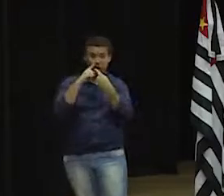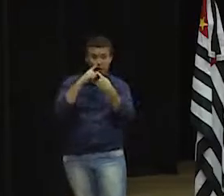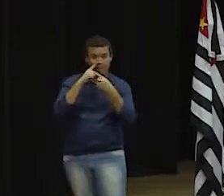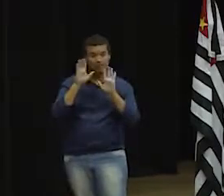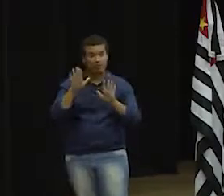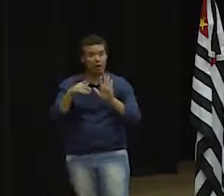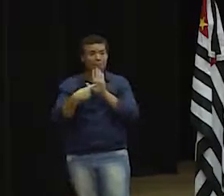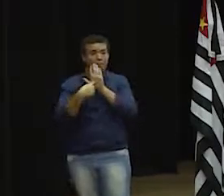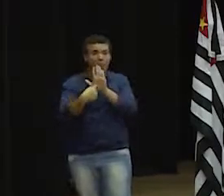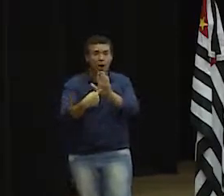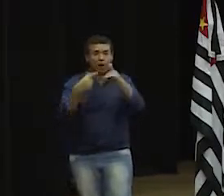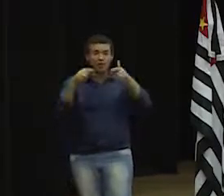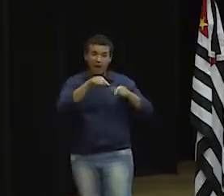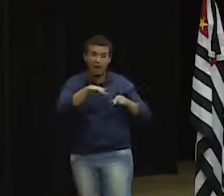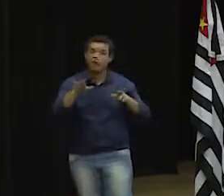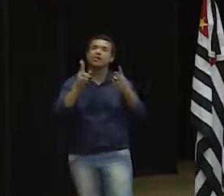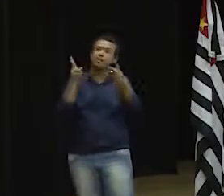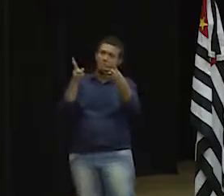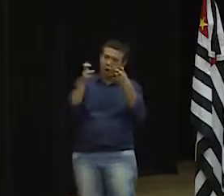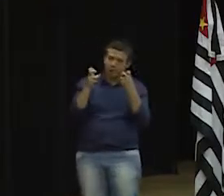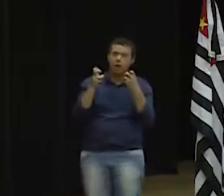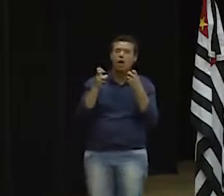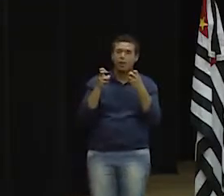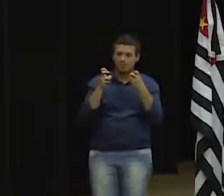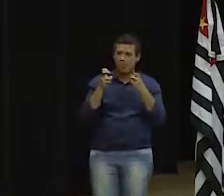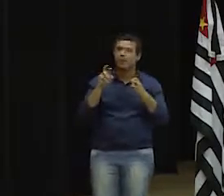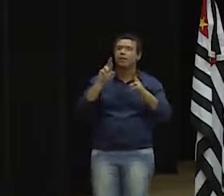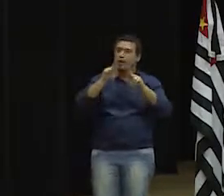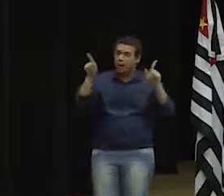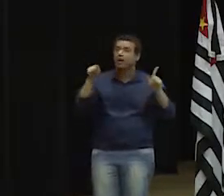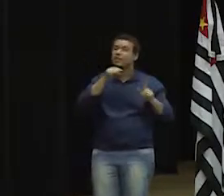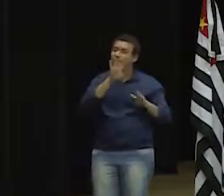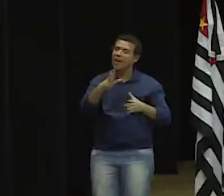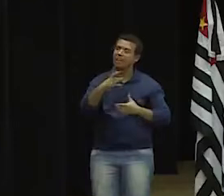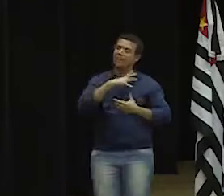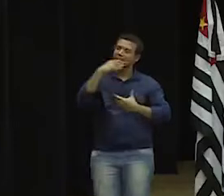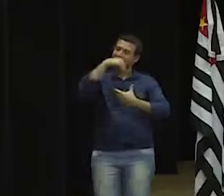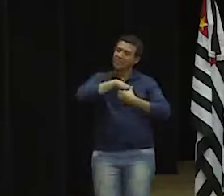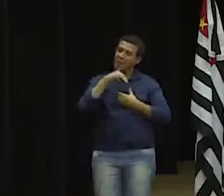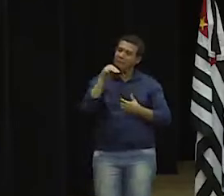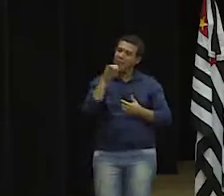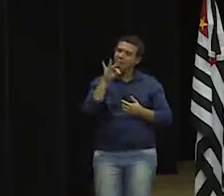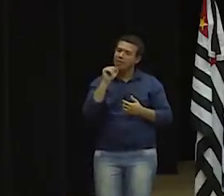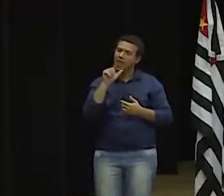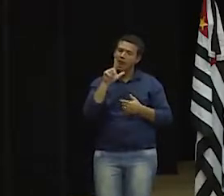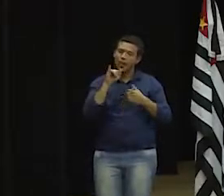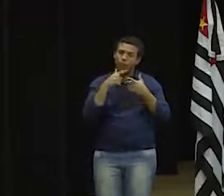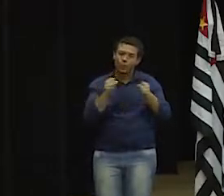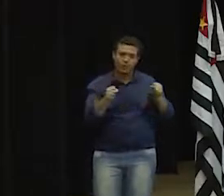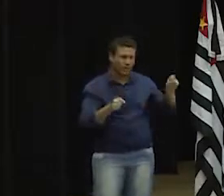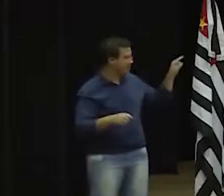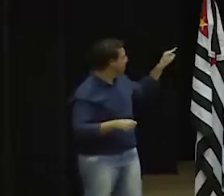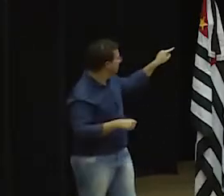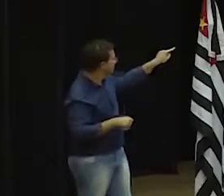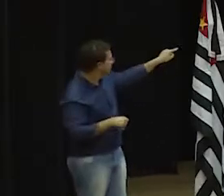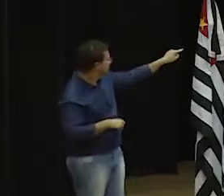forma. E então, as crianças perceberam que eram de regiões diferentes. Isso é uma questão